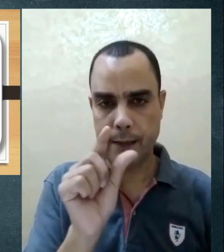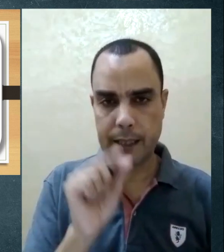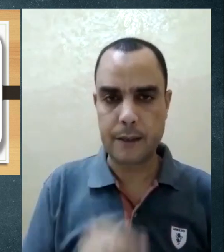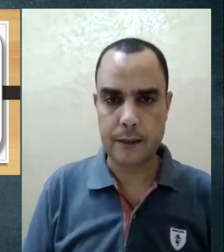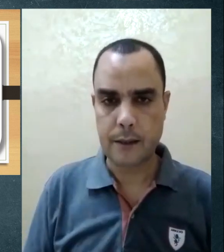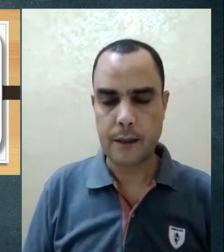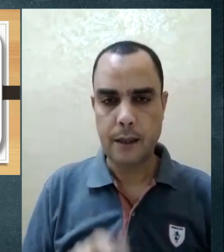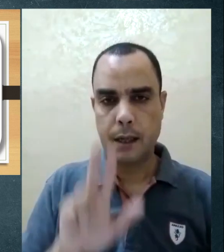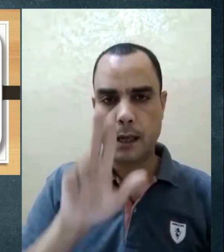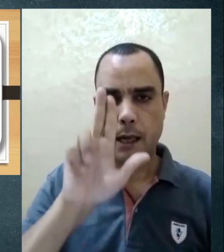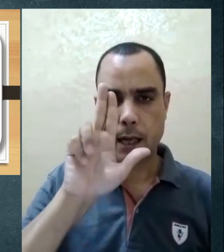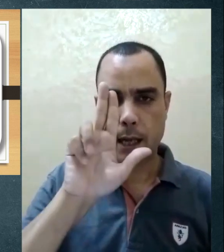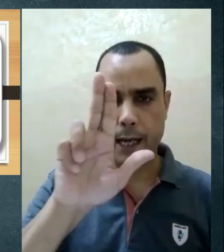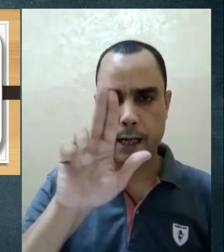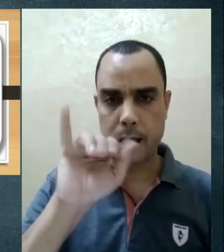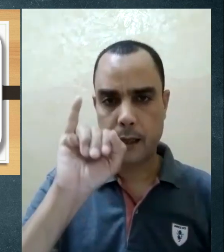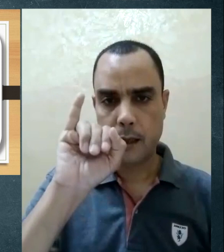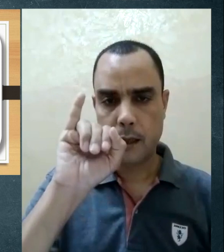كلمة